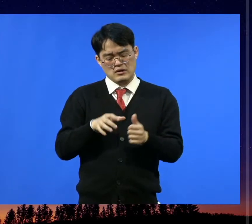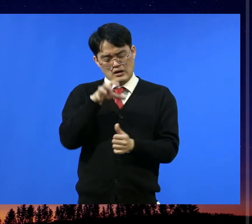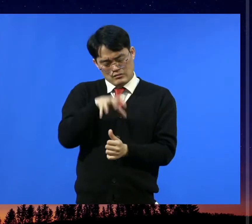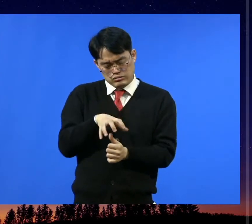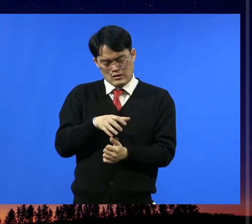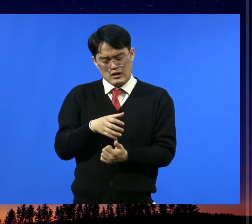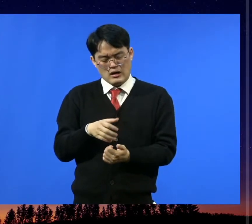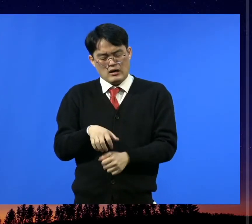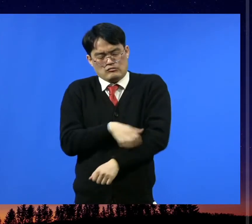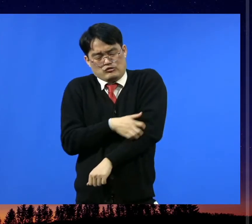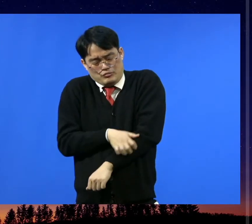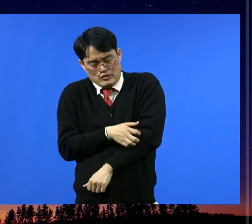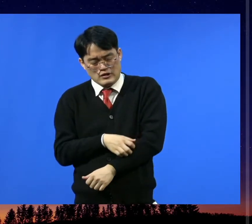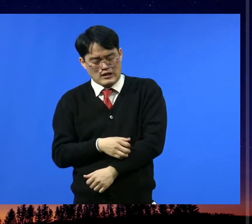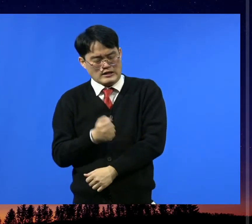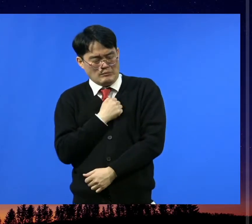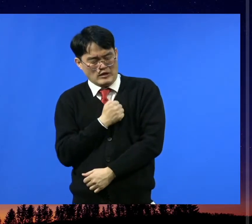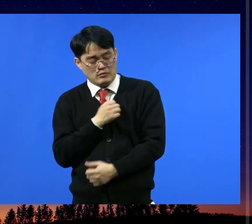달라, 이렇게 얘기할 수도 있지 않겠어요?